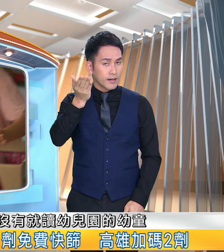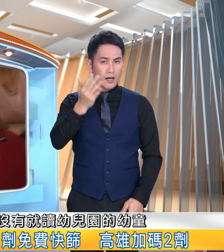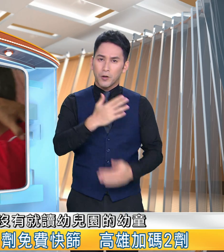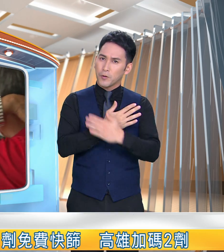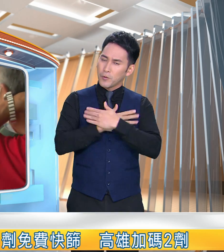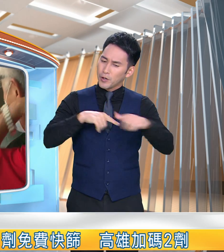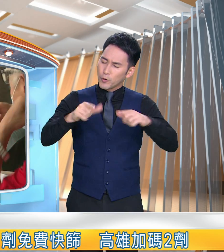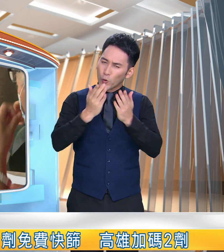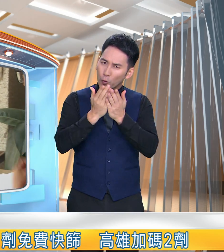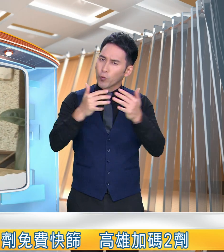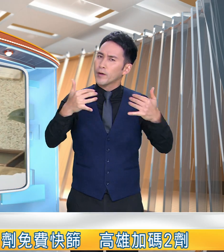里长来发放。